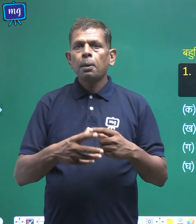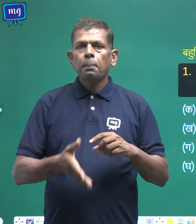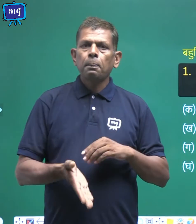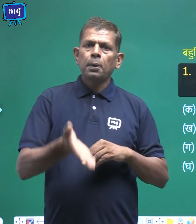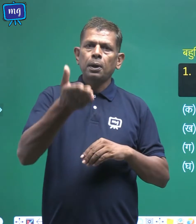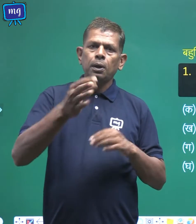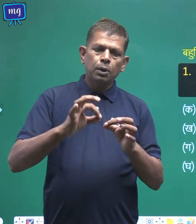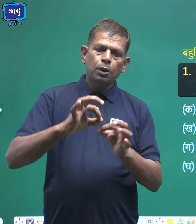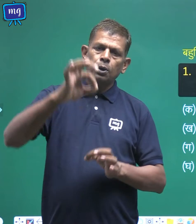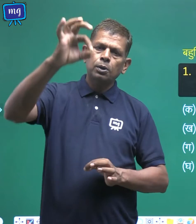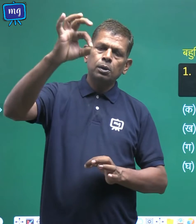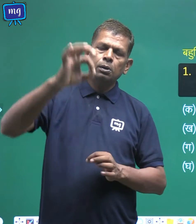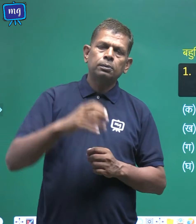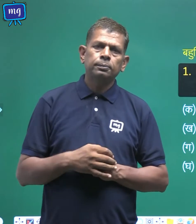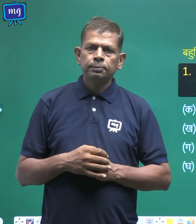साइज का